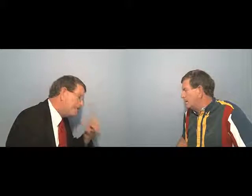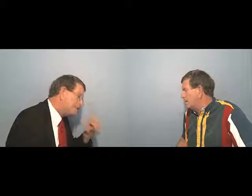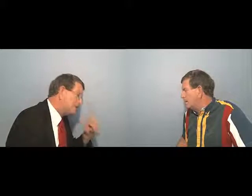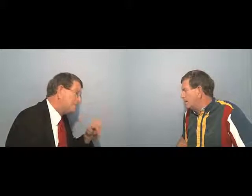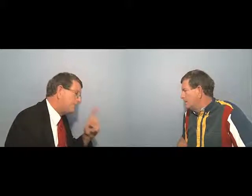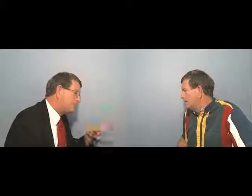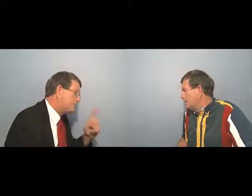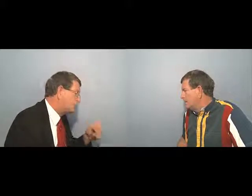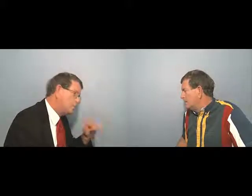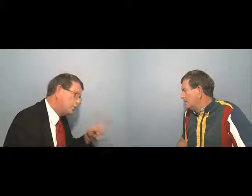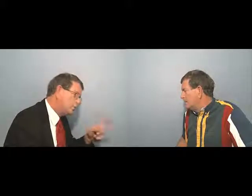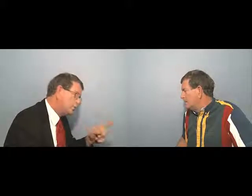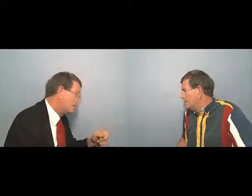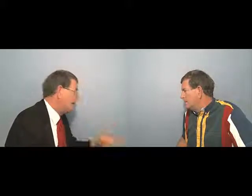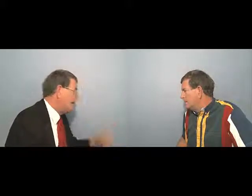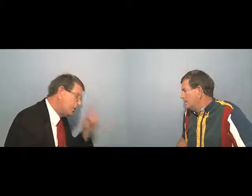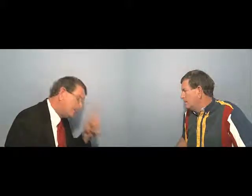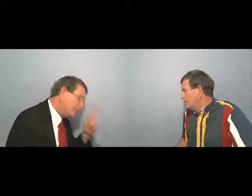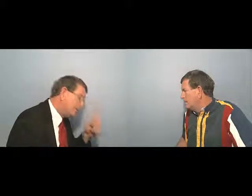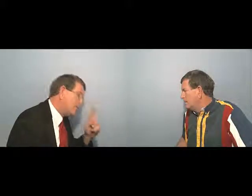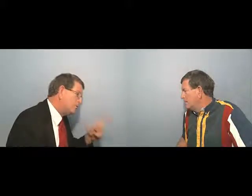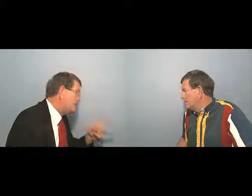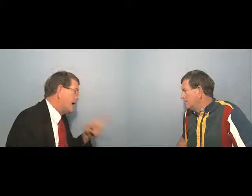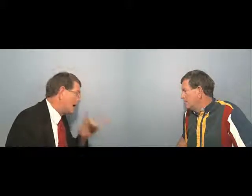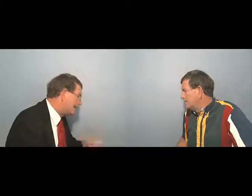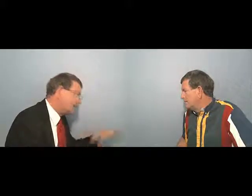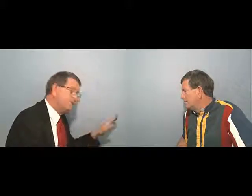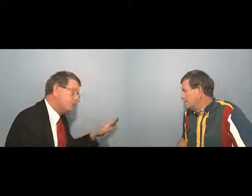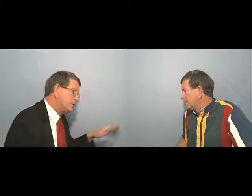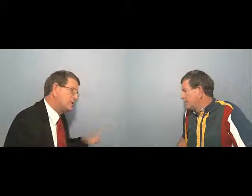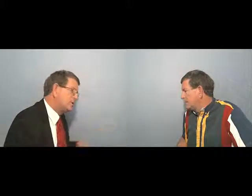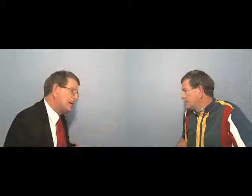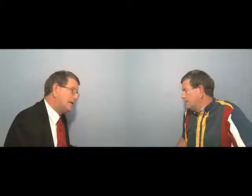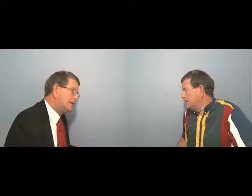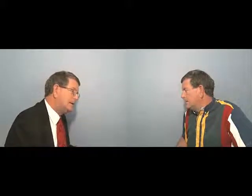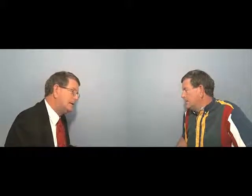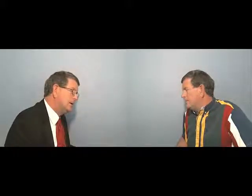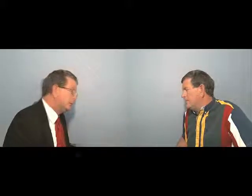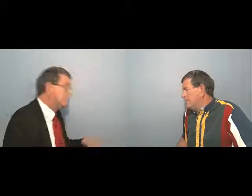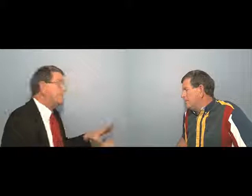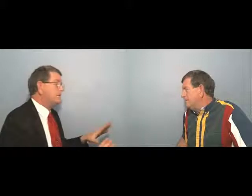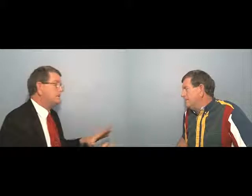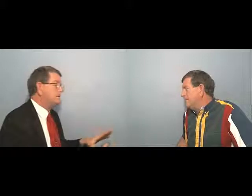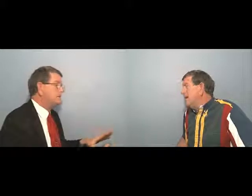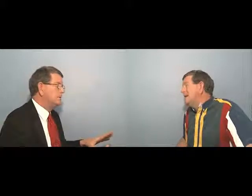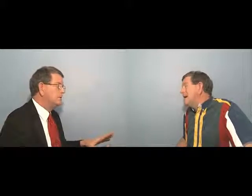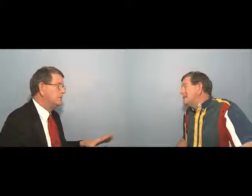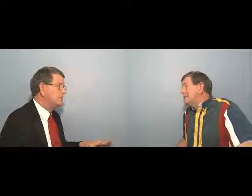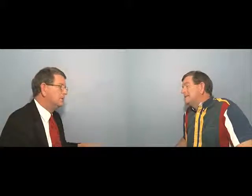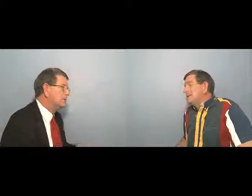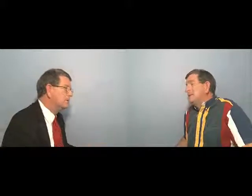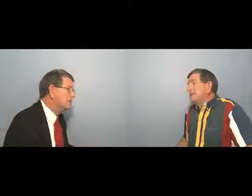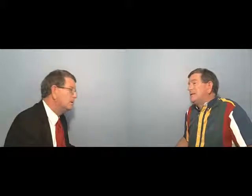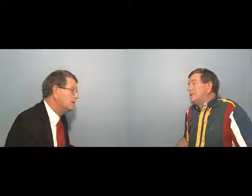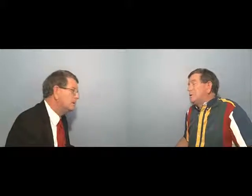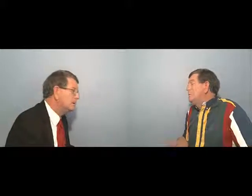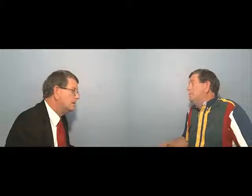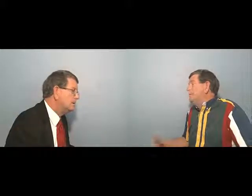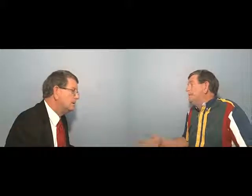Marcher pas tous les jours et tu devrais aussi arrêter de manger de cette glace. Oui, Moi, mais- je dis, la glace, c'est presque mon seul plaisir dans